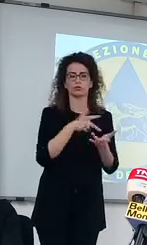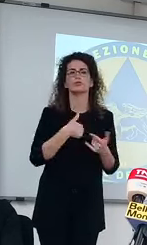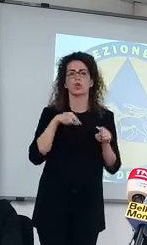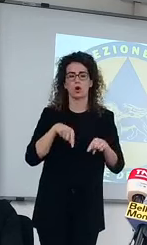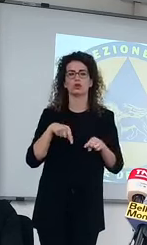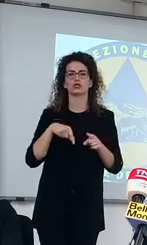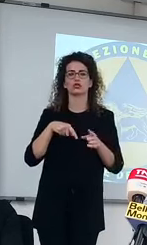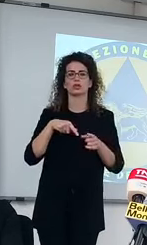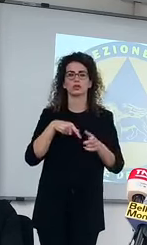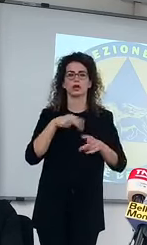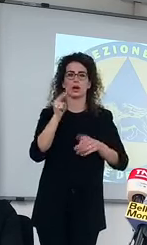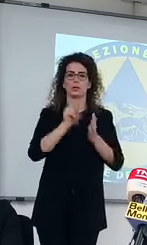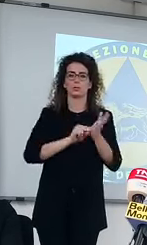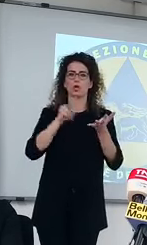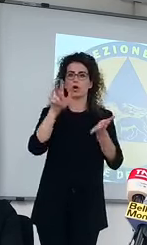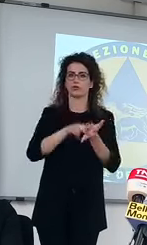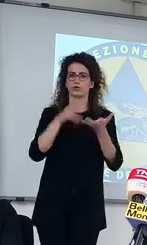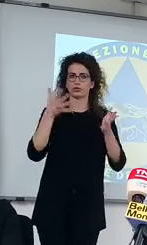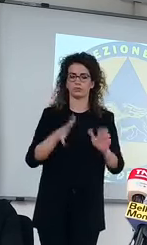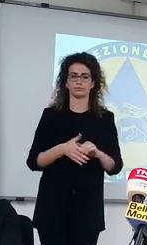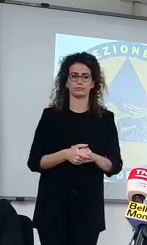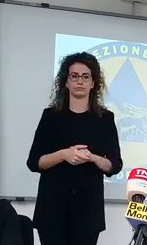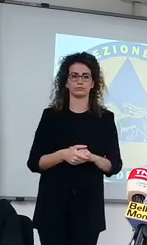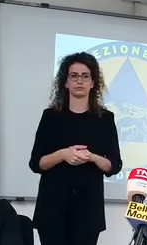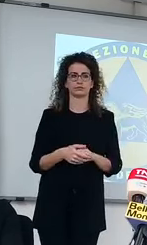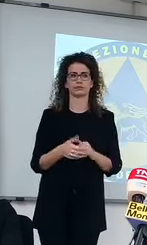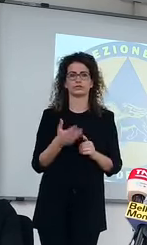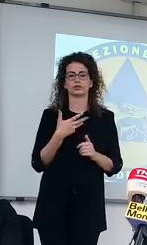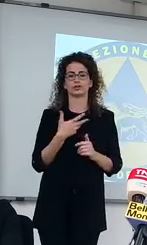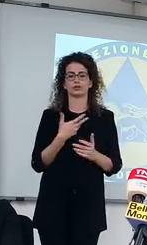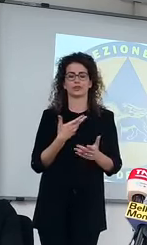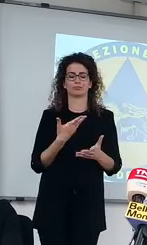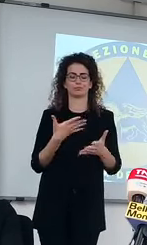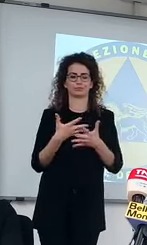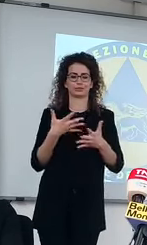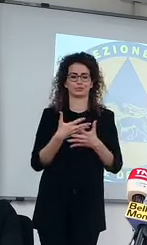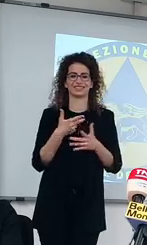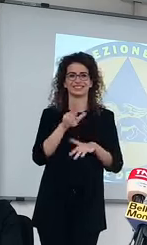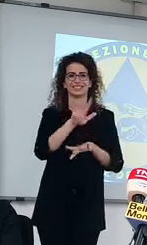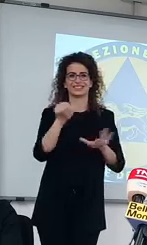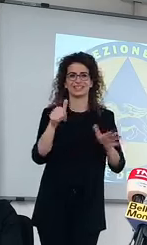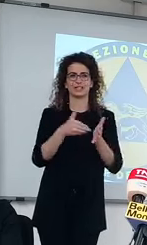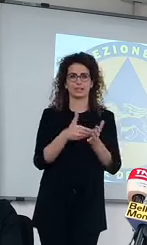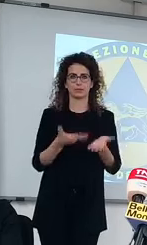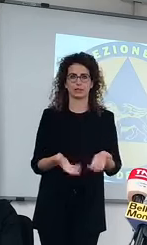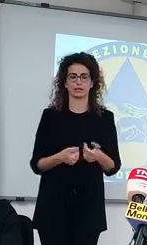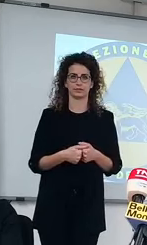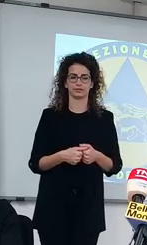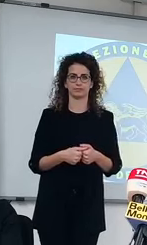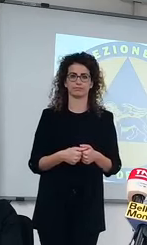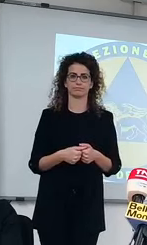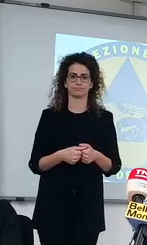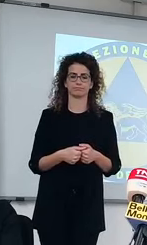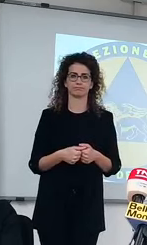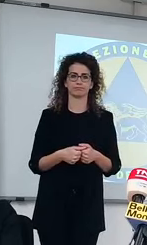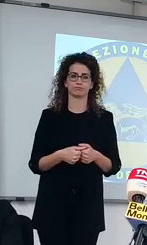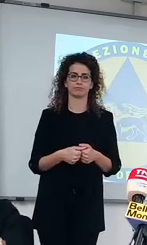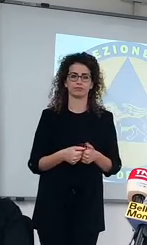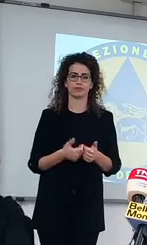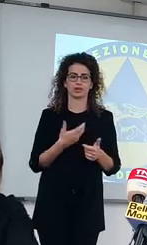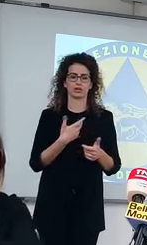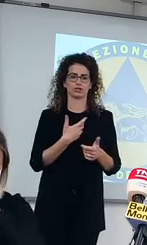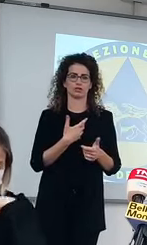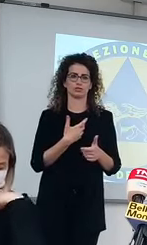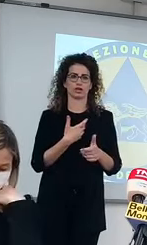agenda. Perfetto. Bene. Abbiamo solo questo inghippo di questi 36.000 che sono oggettivamente